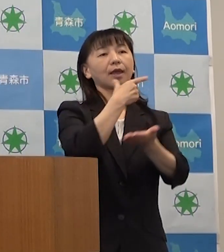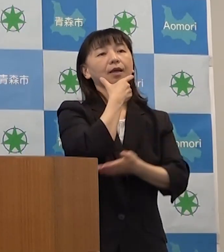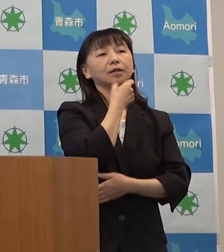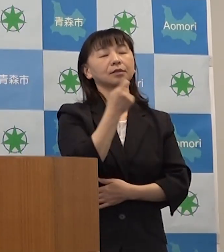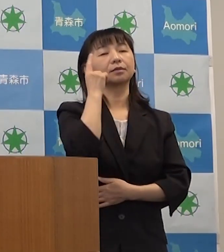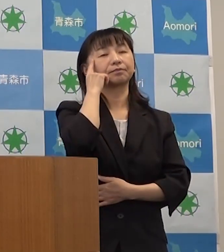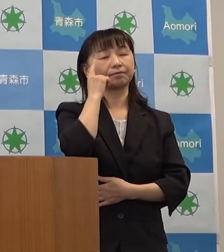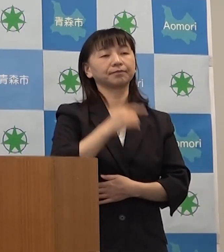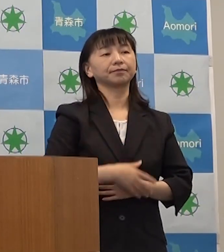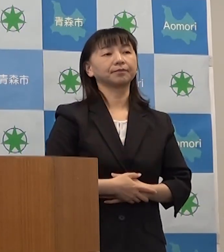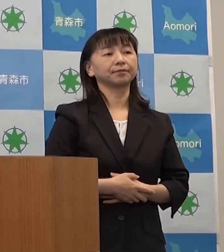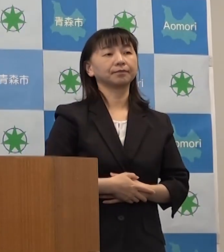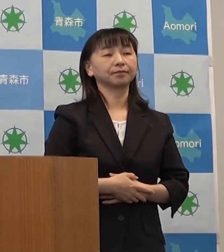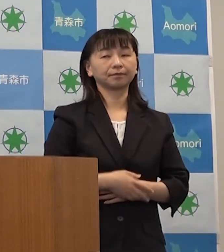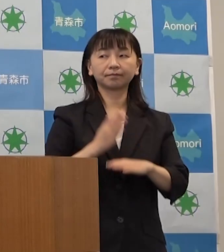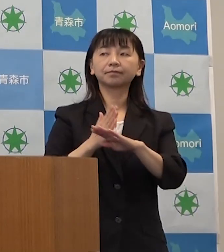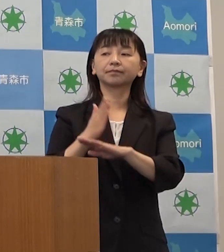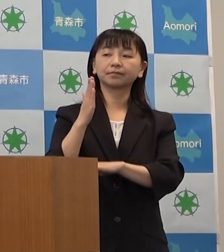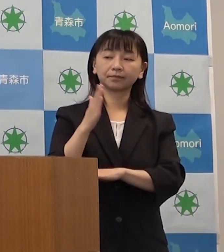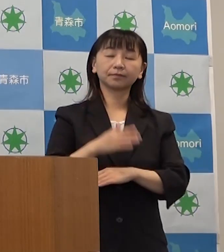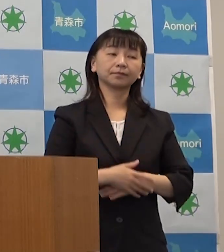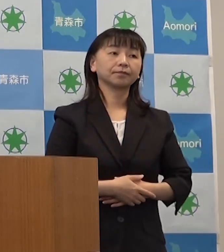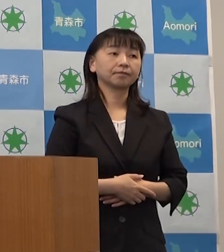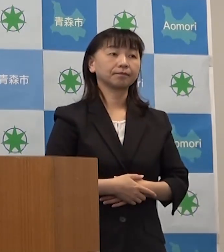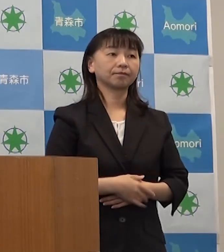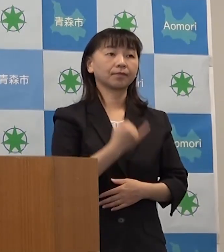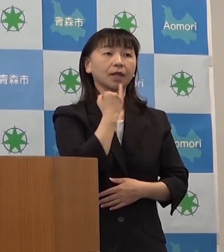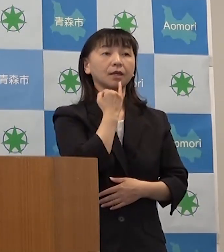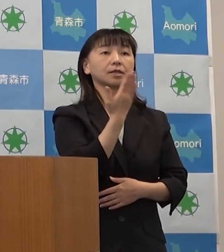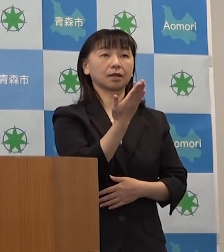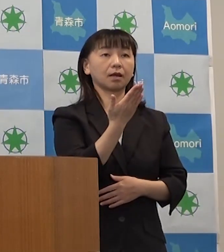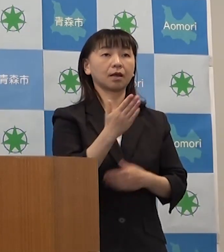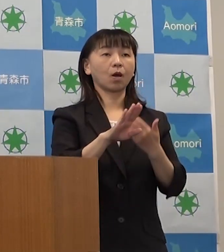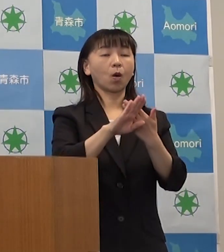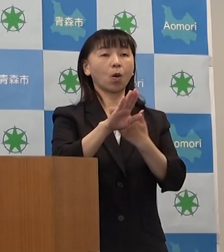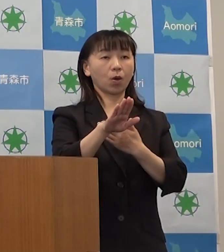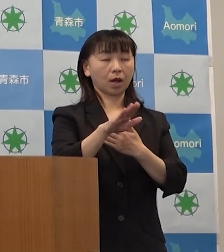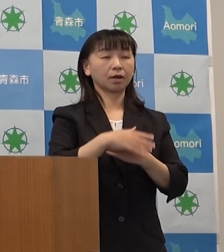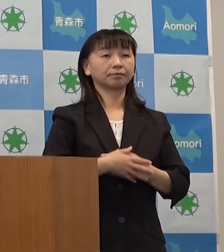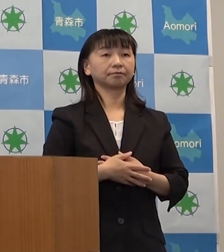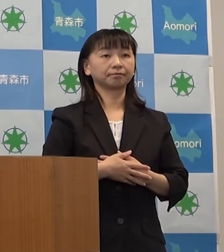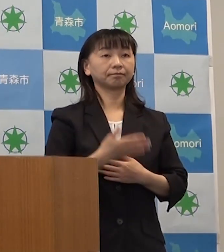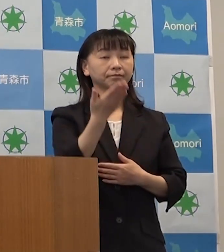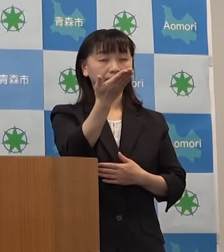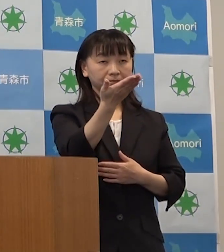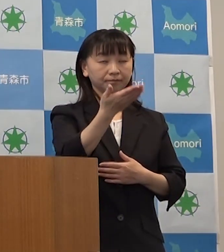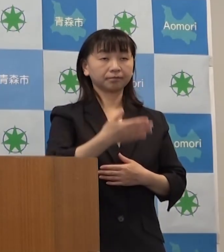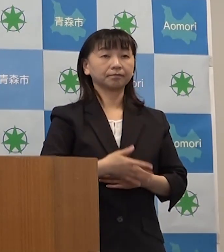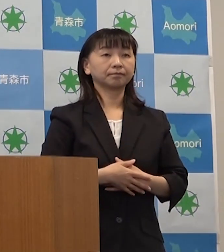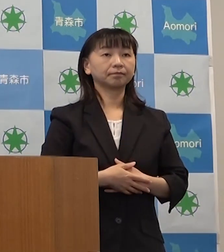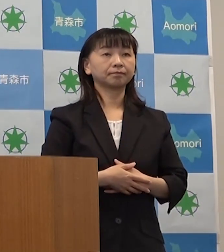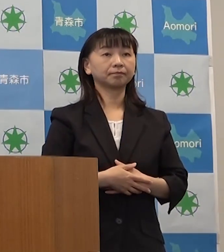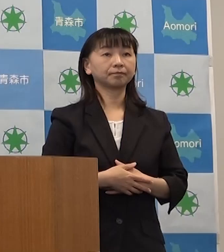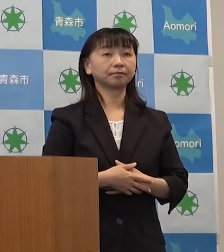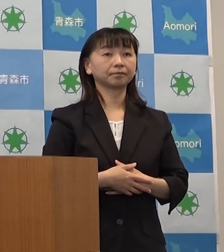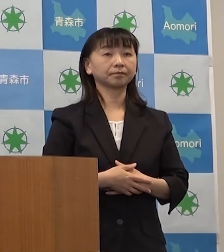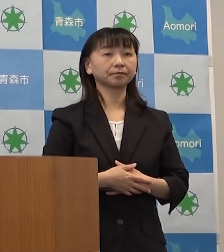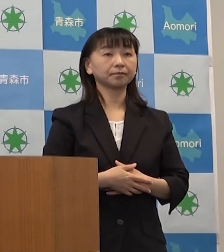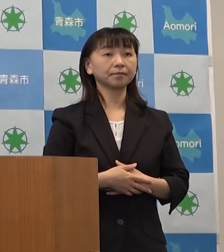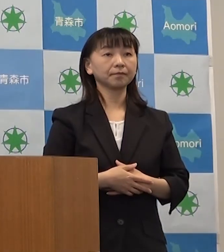。 はい、 はい、よろしいでしょうか。他に案件に関し、はい、どうぞ。